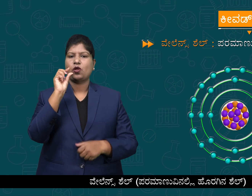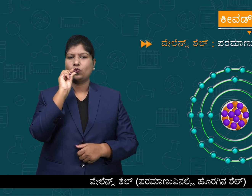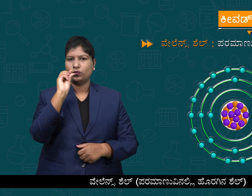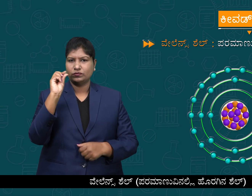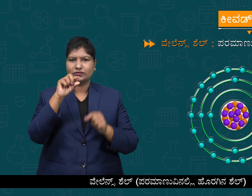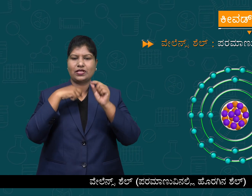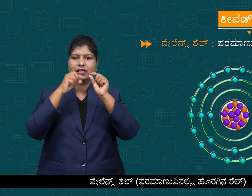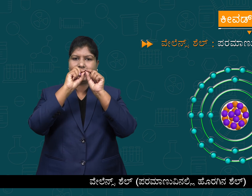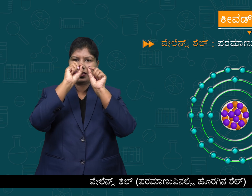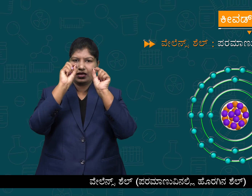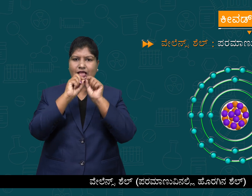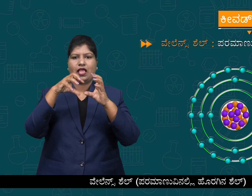ಪರಮಾಣುವಿನಲ್ಲಿನ ಹೊರಗಿನ ಶೆಲ್.